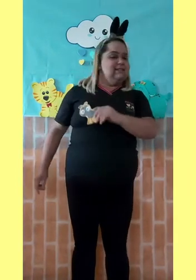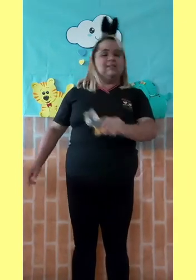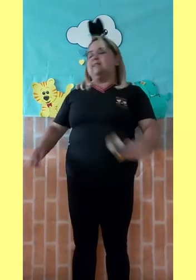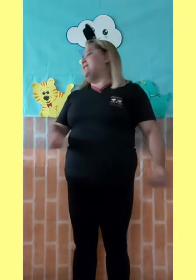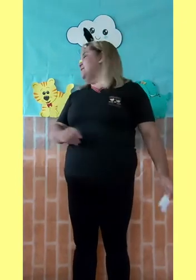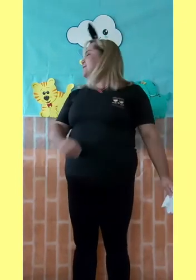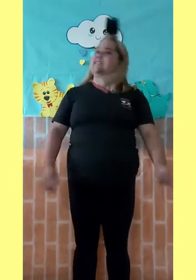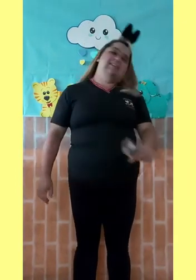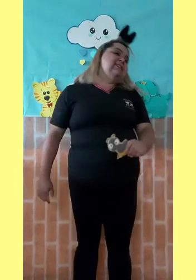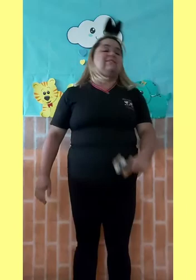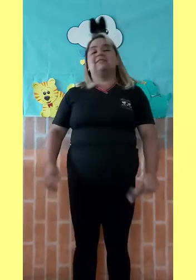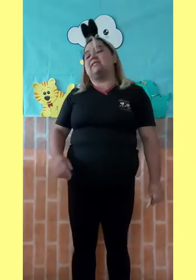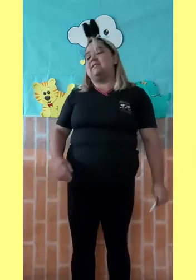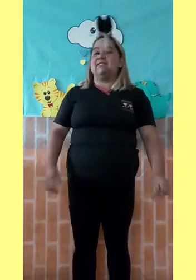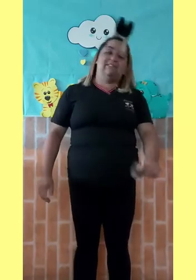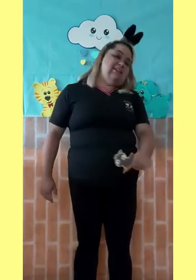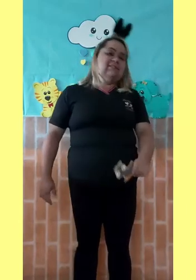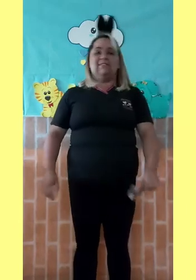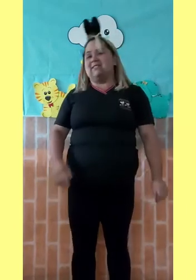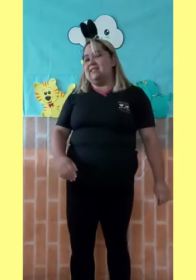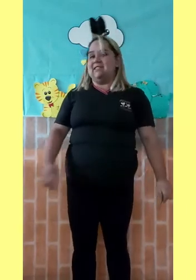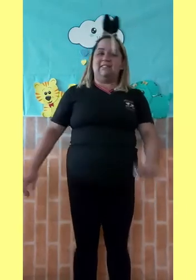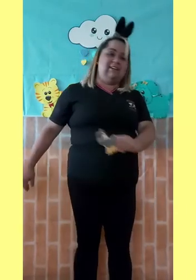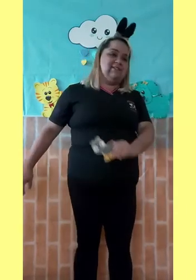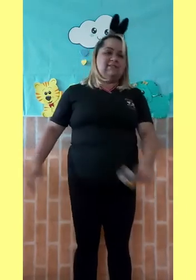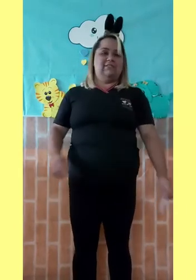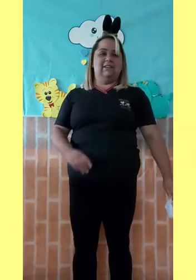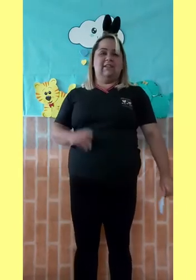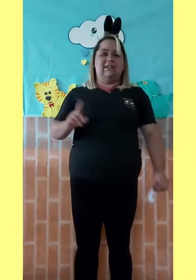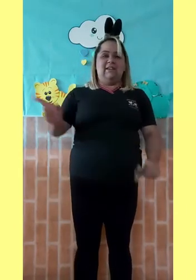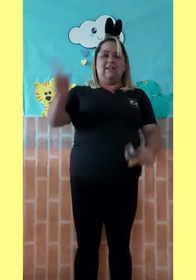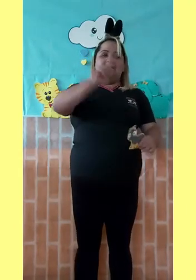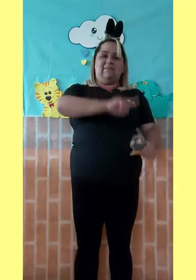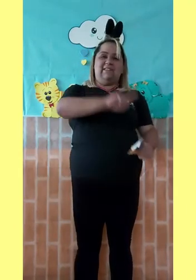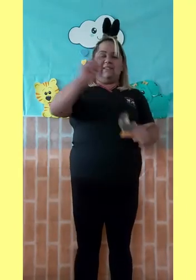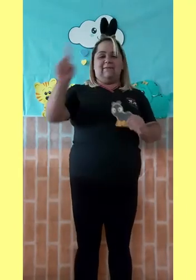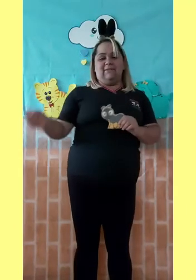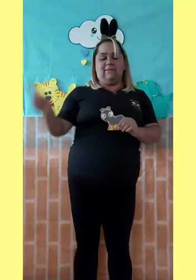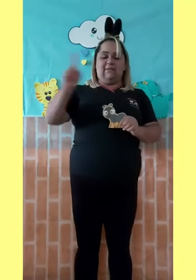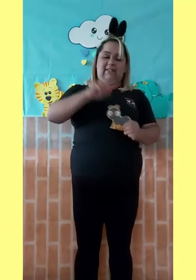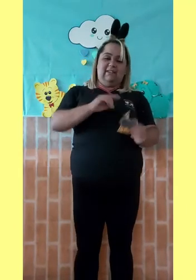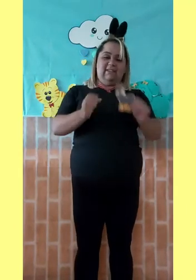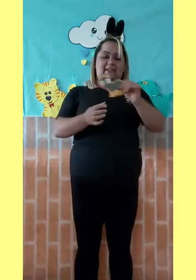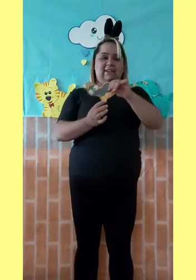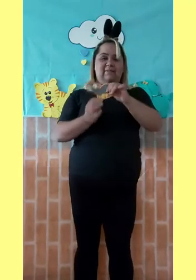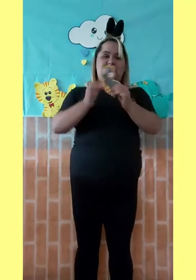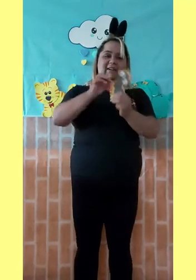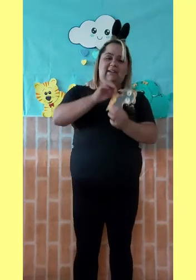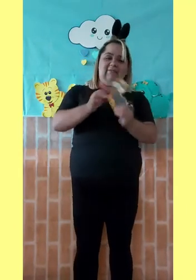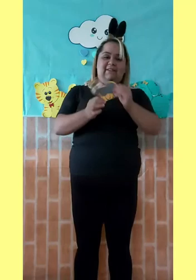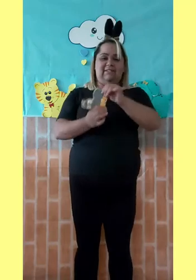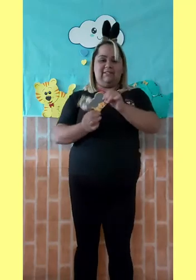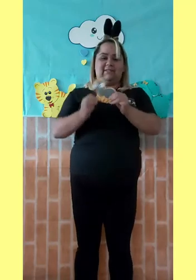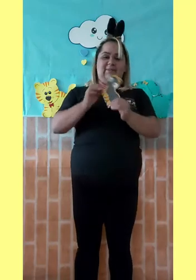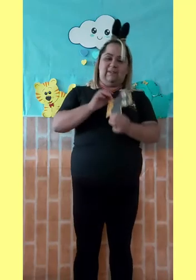eu sacudi, sacudi, sacudi, sacudi, mas a formiguinha não parava de subir.